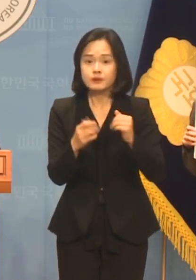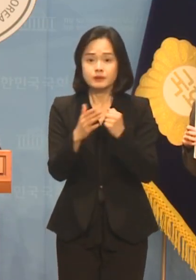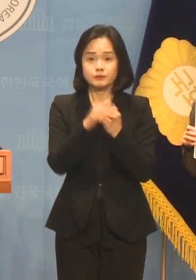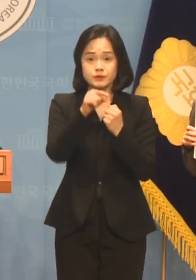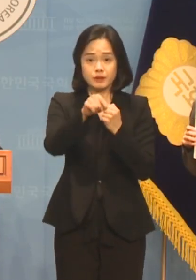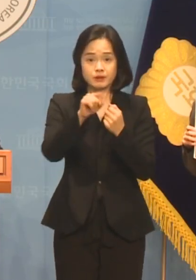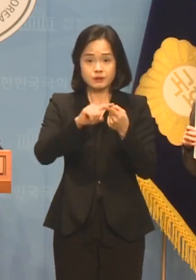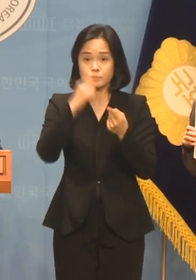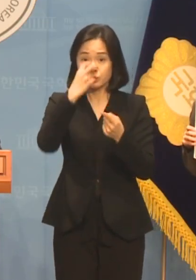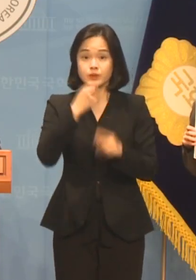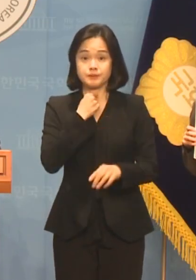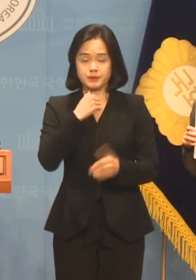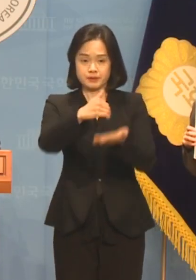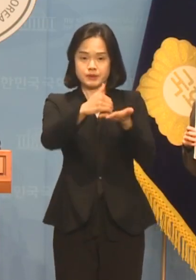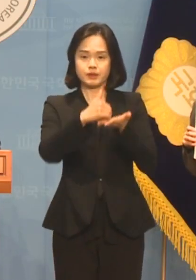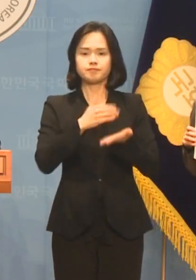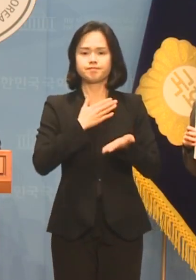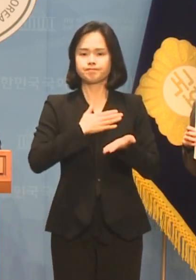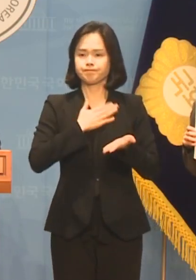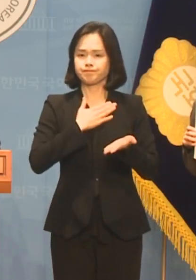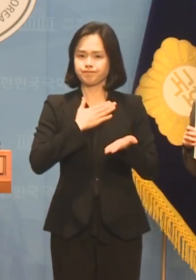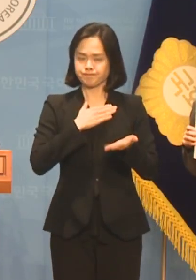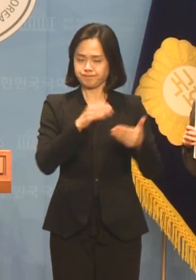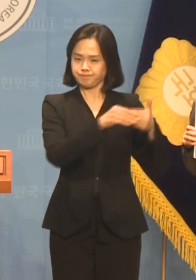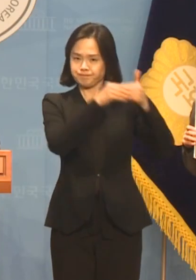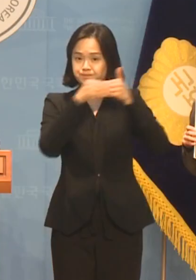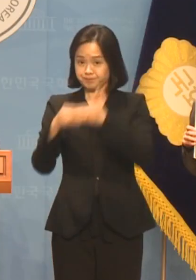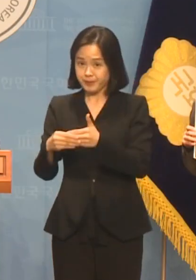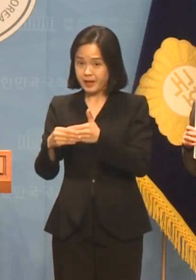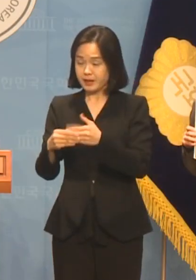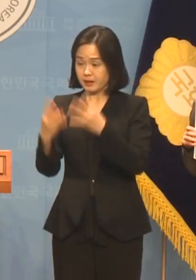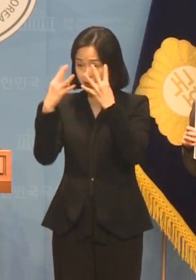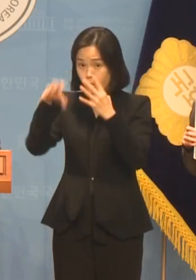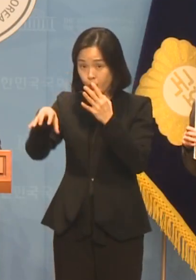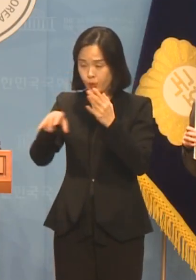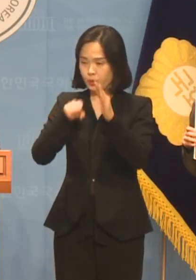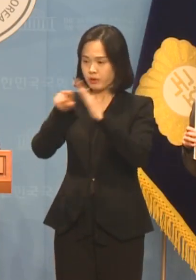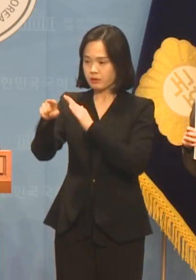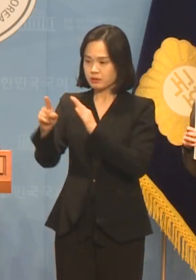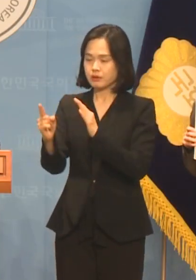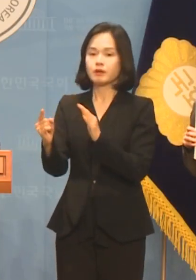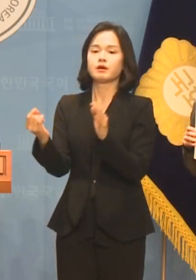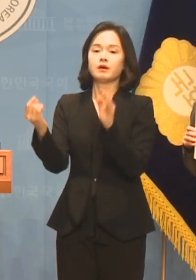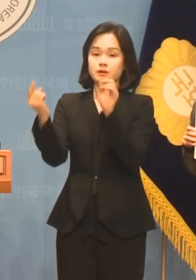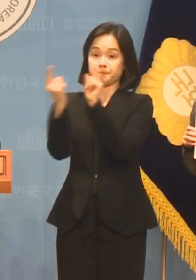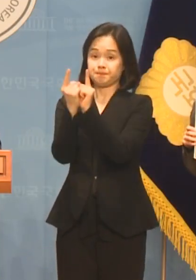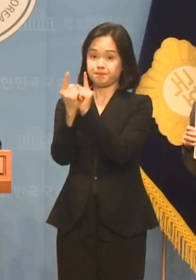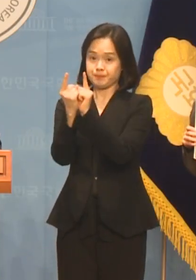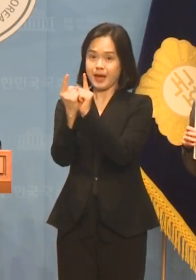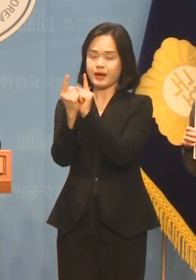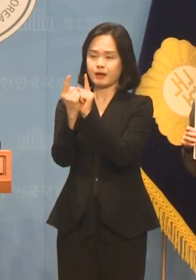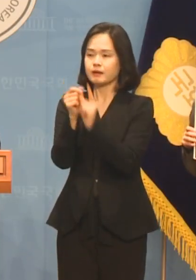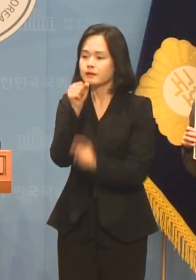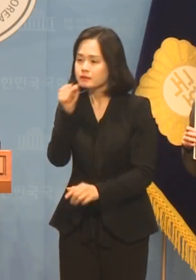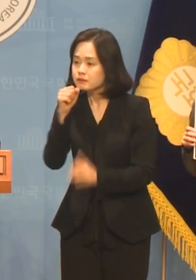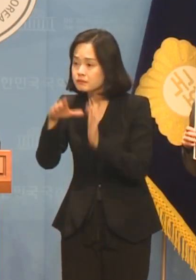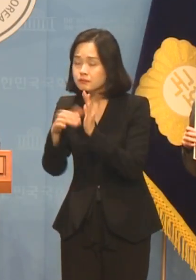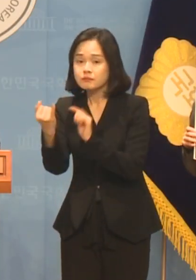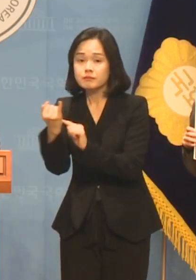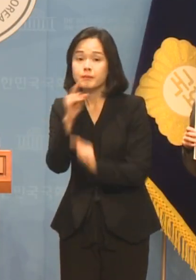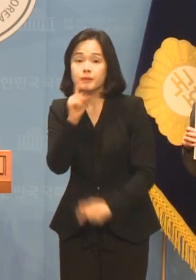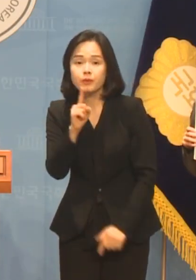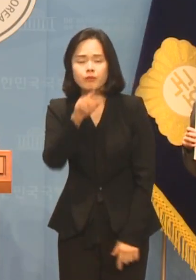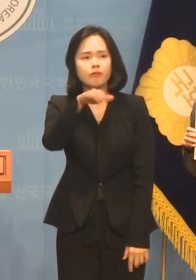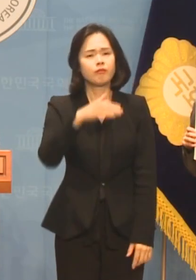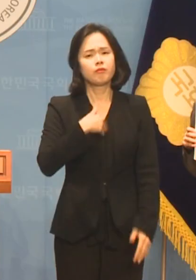씨는 면회하는 과정에서 김신혜 씨는 나는 무죄입니다. 검찰로부터 경찰로부터